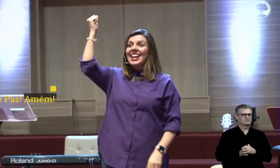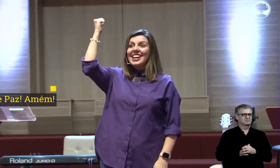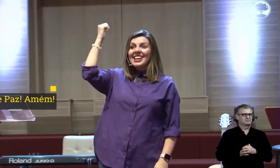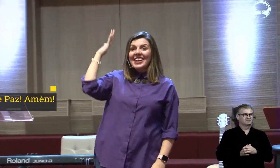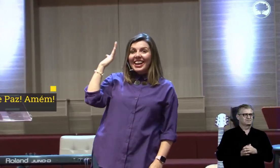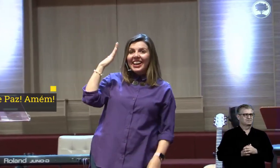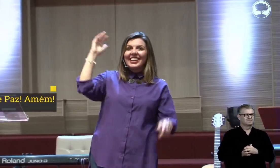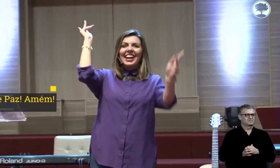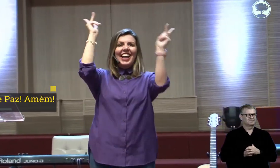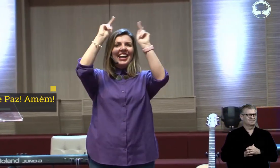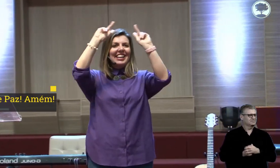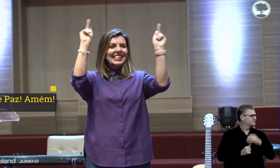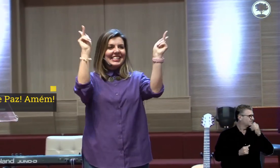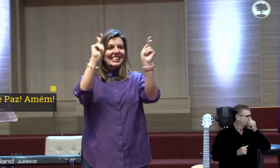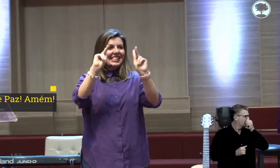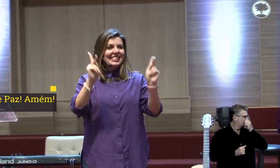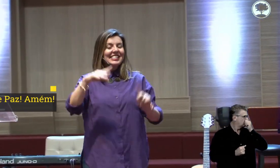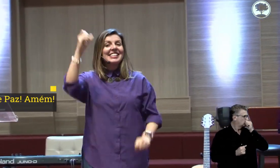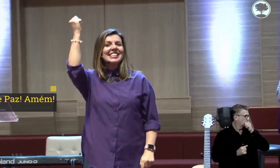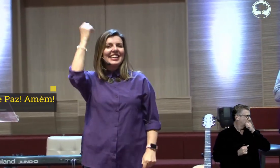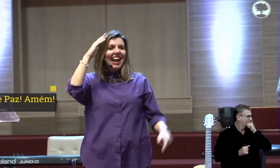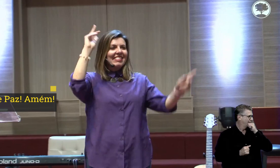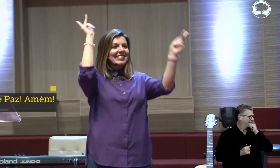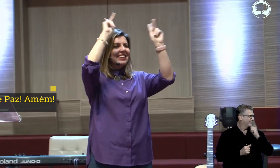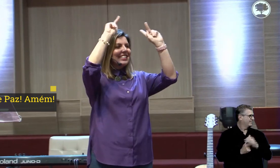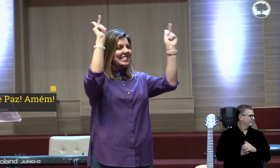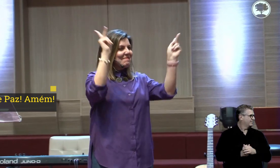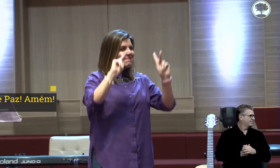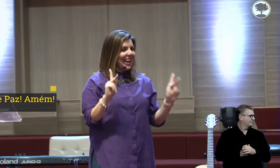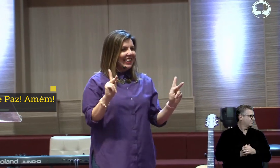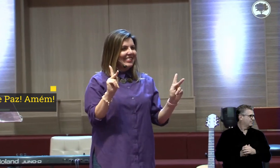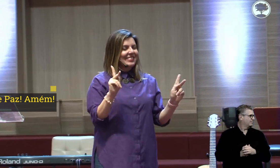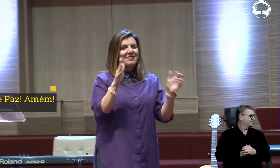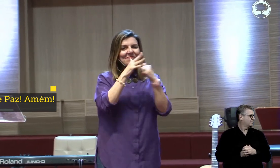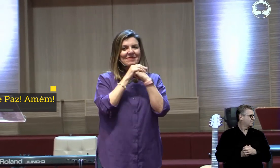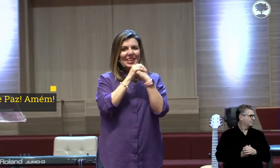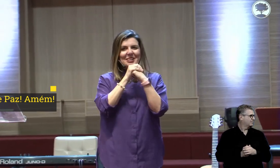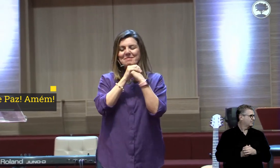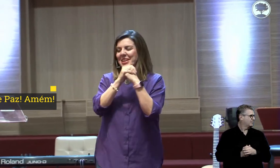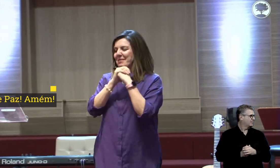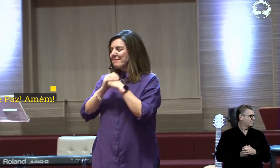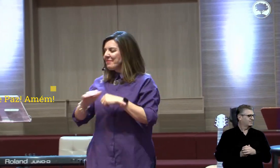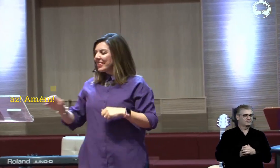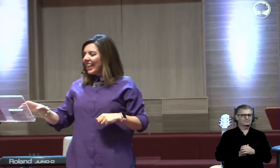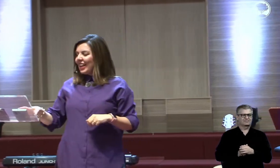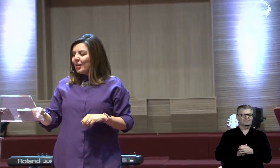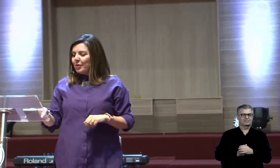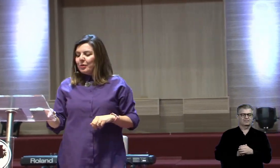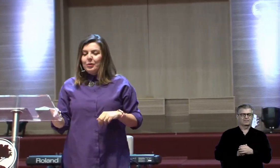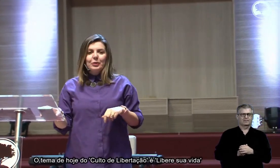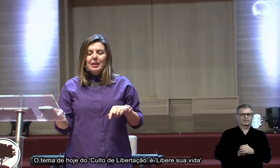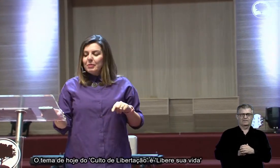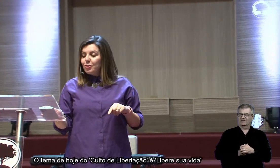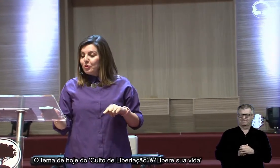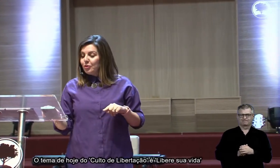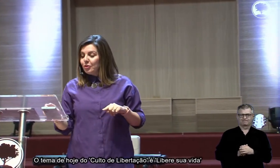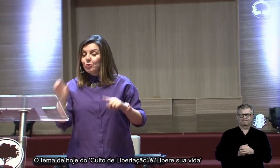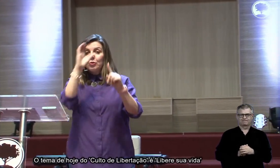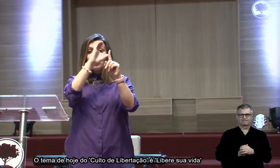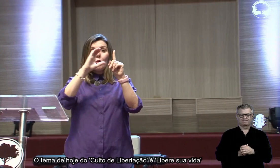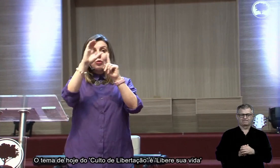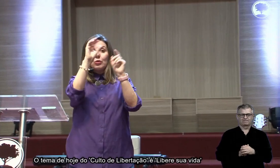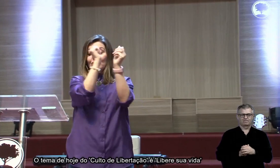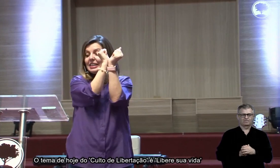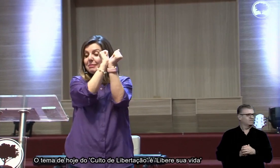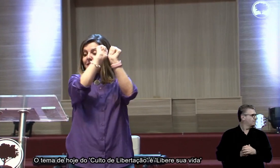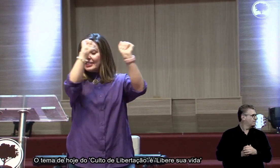A CIDADE NO Graça e paz. Amém? O tema de hoje